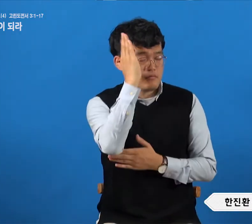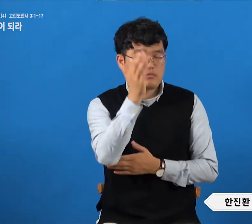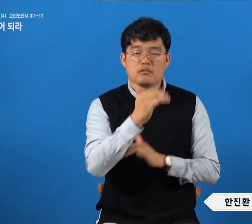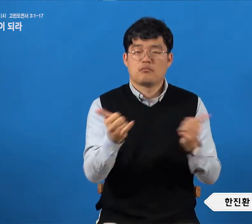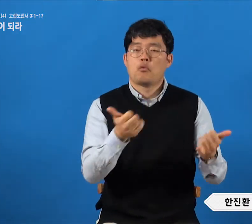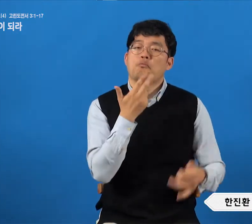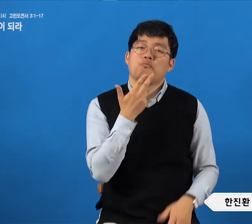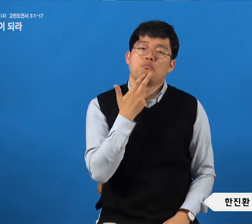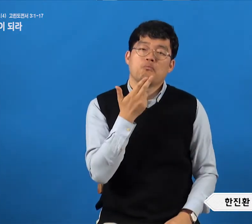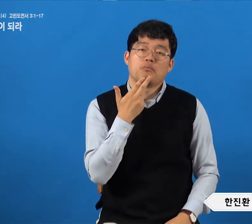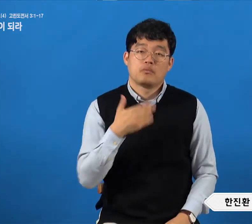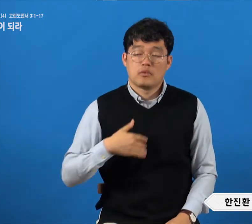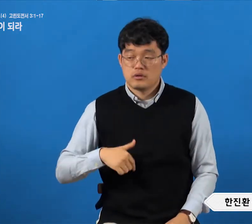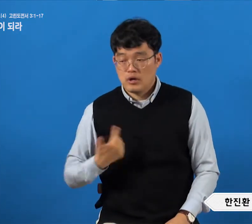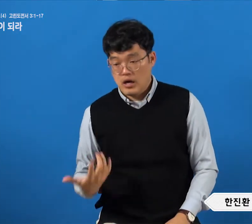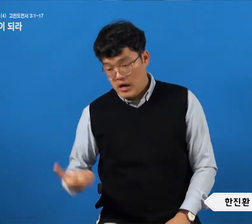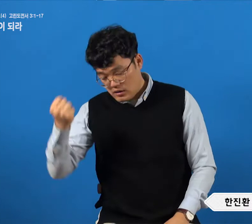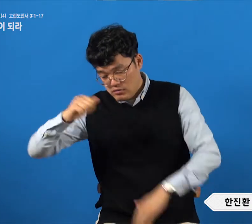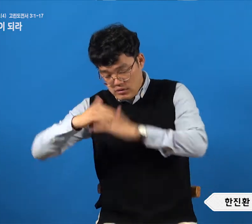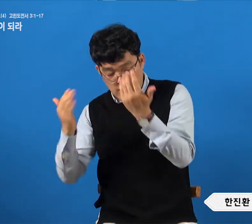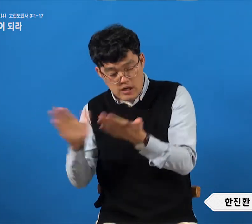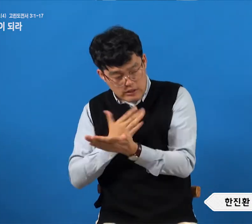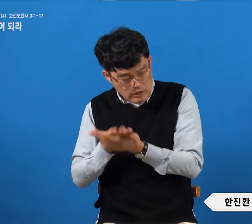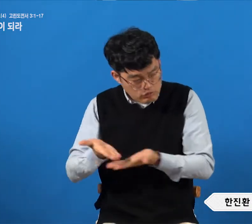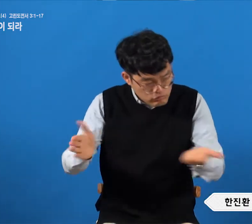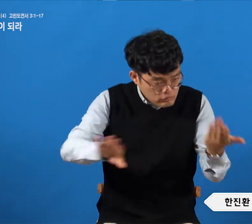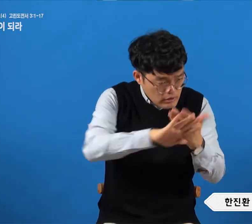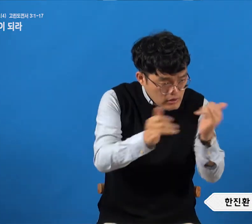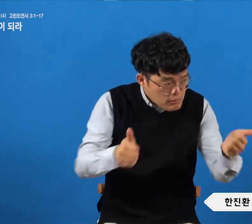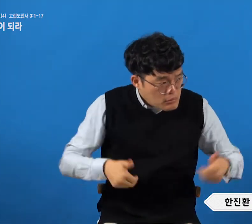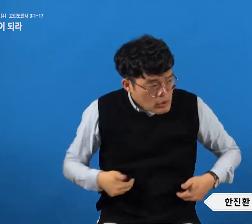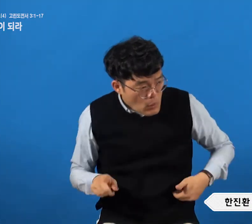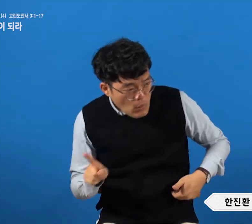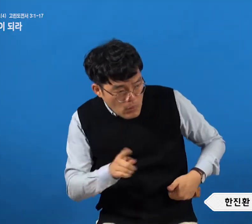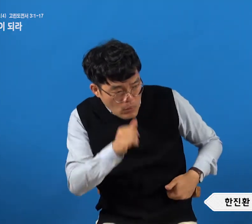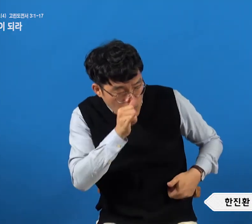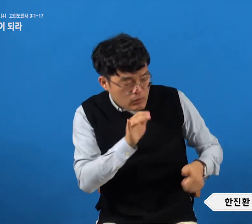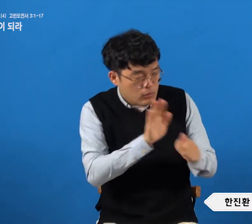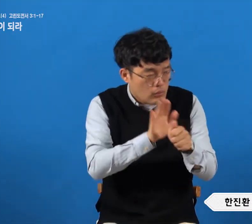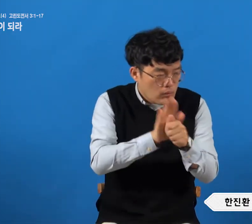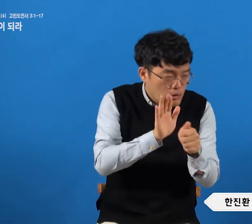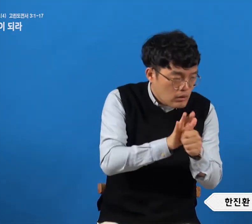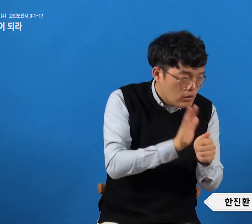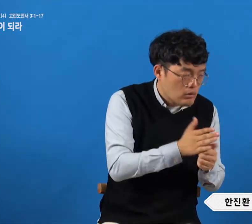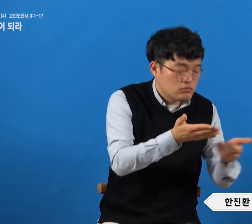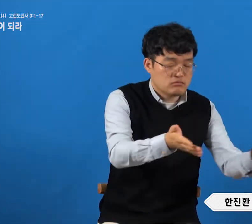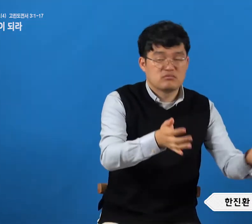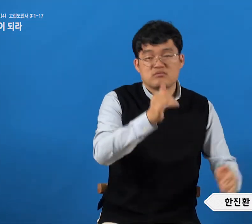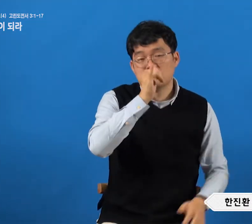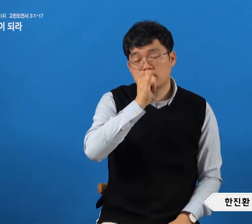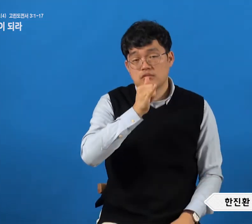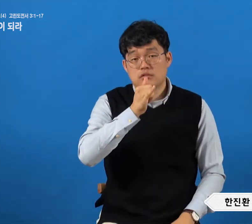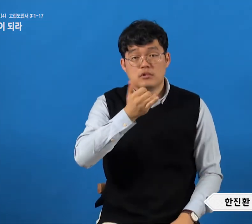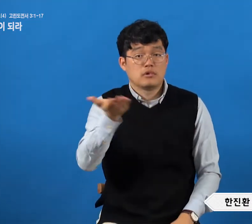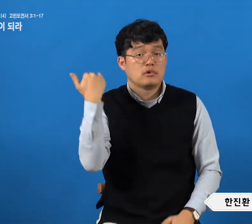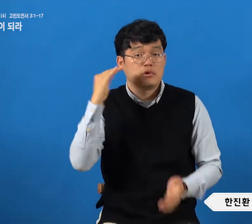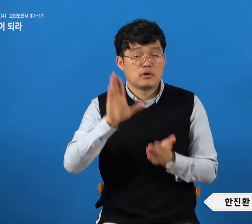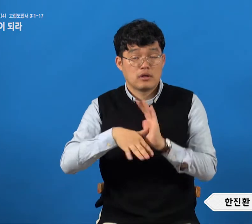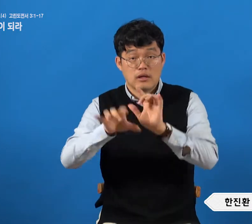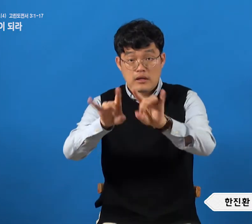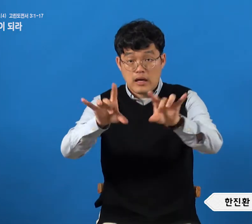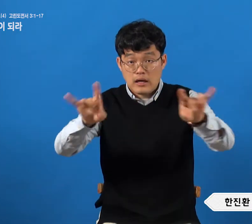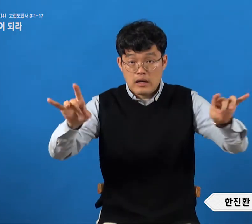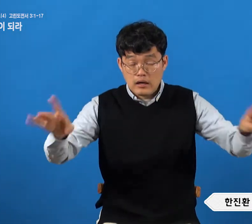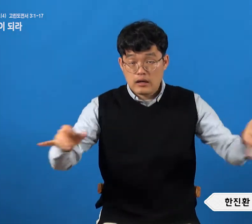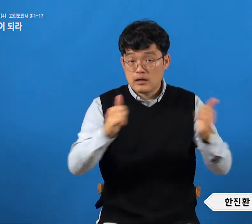가진 것을 다 나누어 주고 다른 사람의 필요를 채워 주었습니다. 그 당시는 사람마다